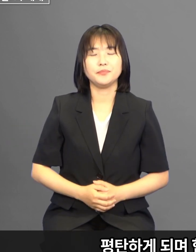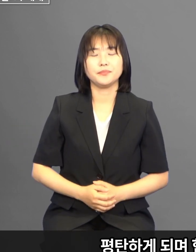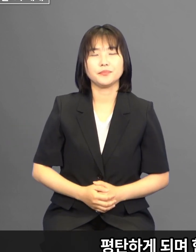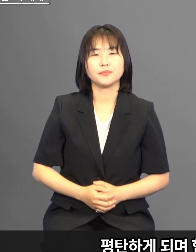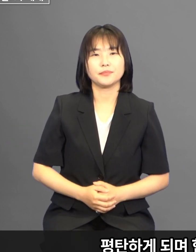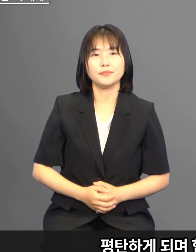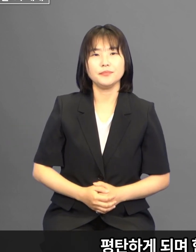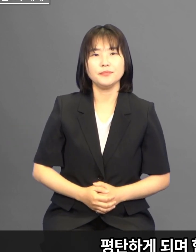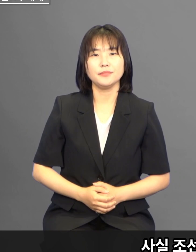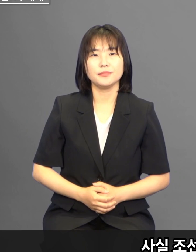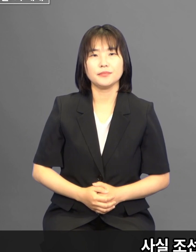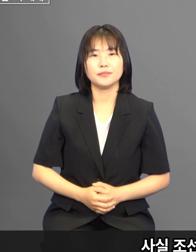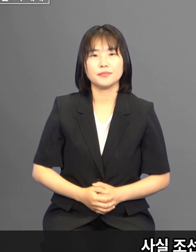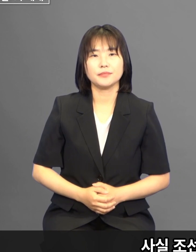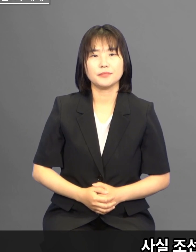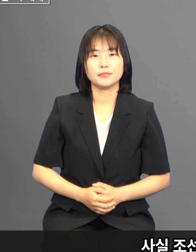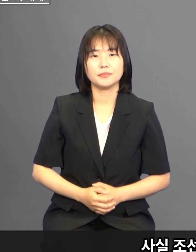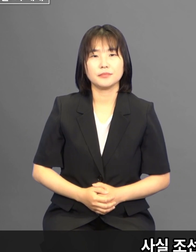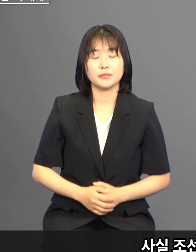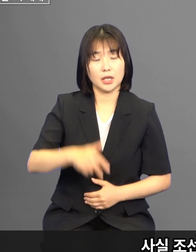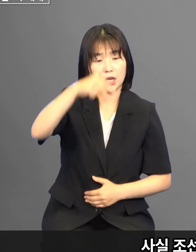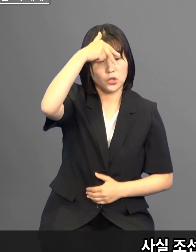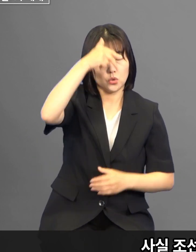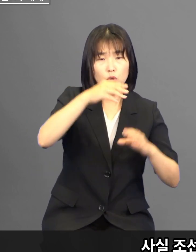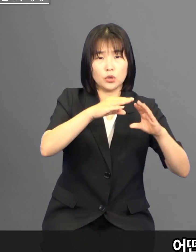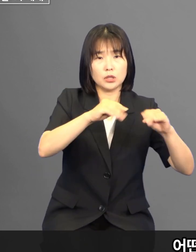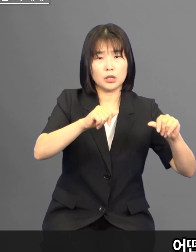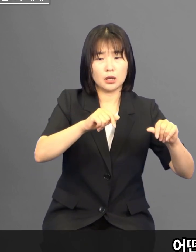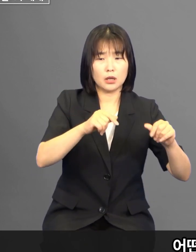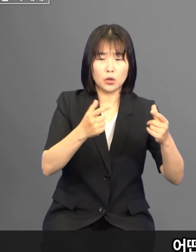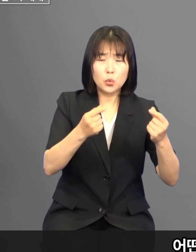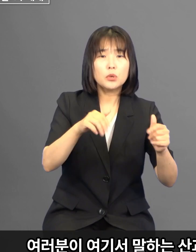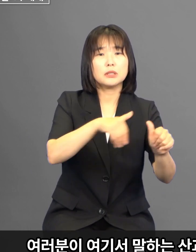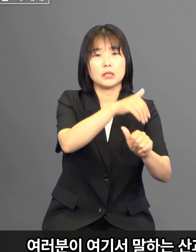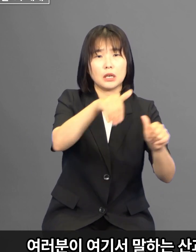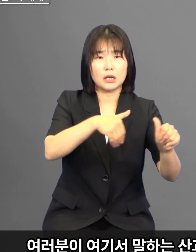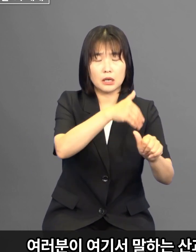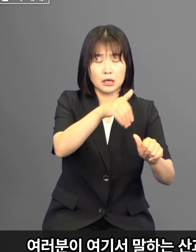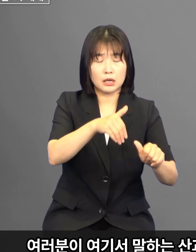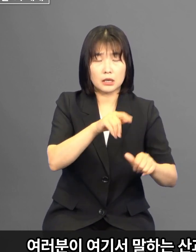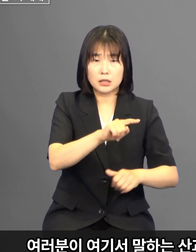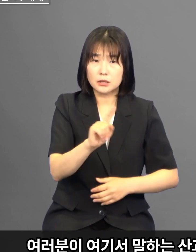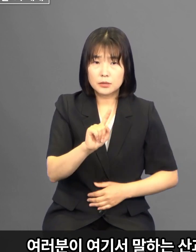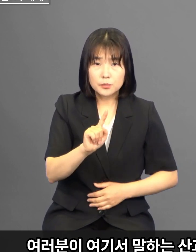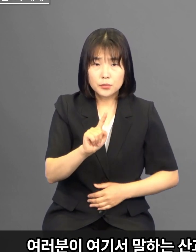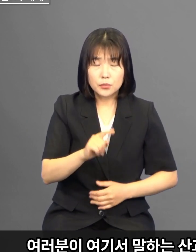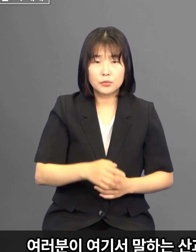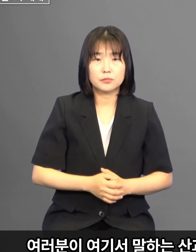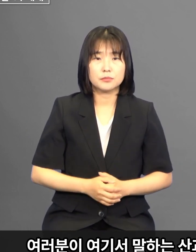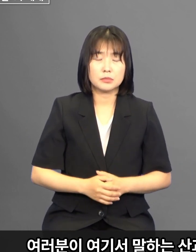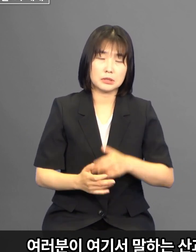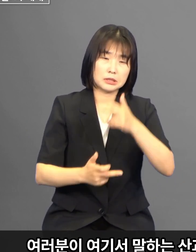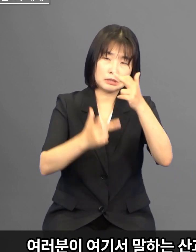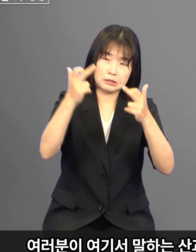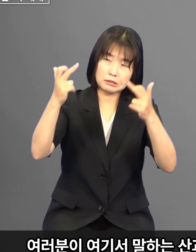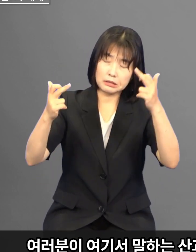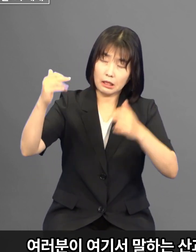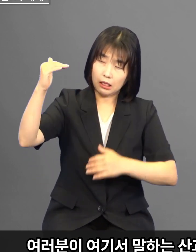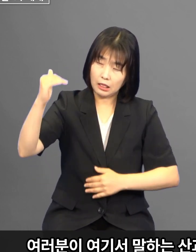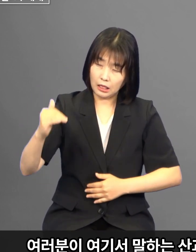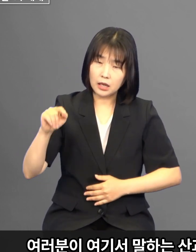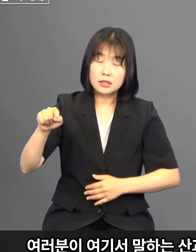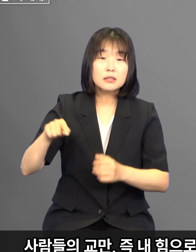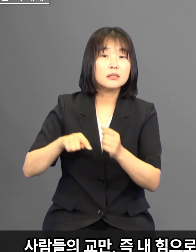것이다. 사실 조선이 이런 상황이었죠. 어떤 상황이었냐면, 여러분 여기서 말하는 산과 언덕이 낮아진다는 것은